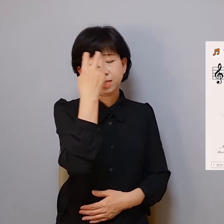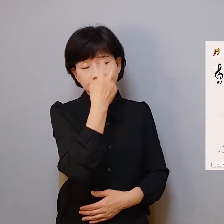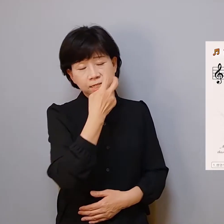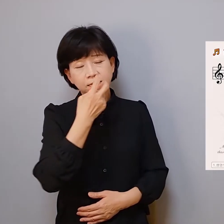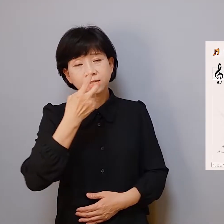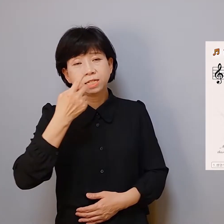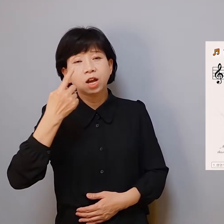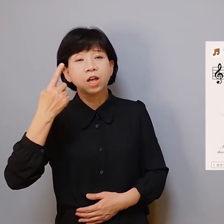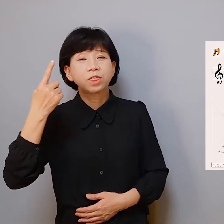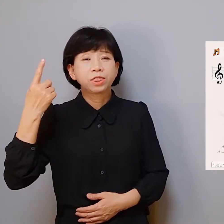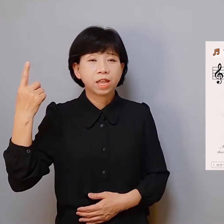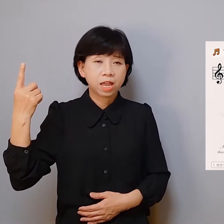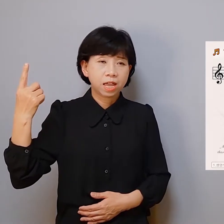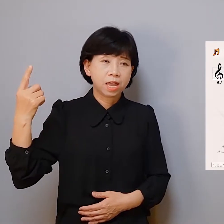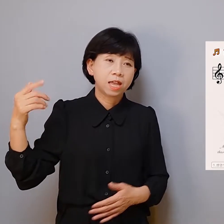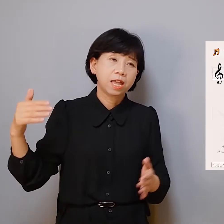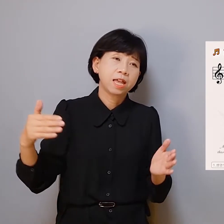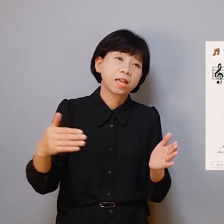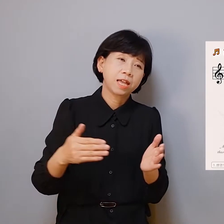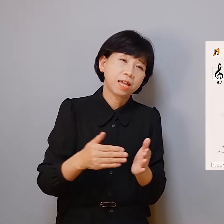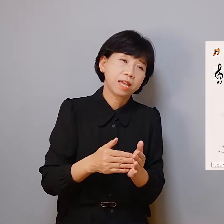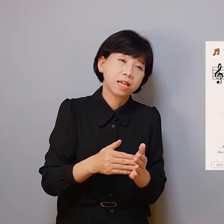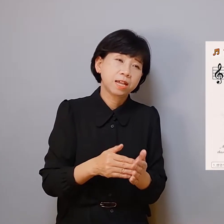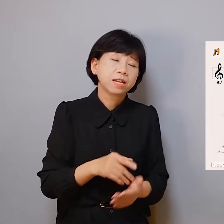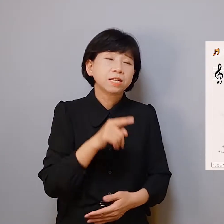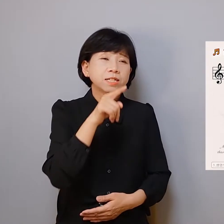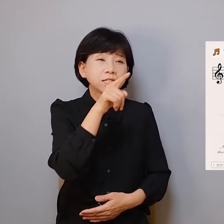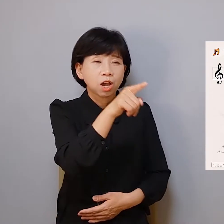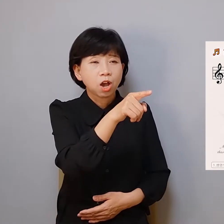천사가 굳게 지키었네.